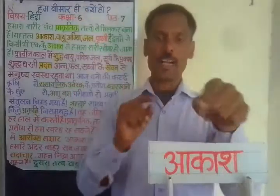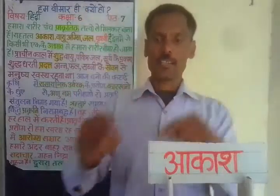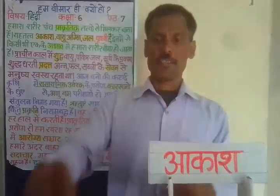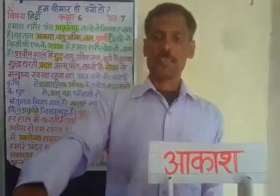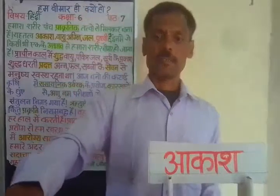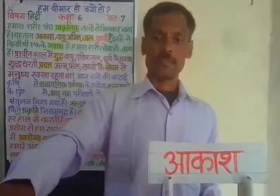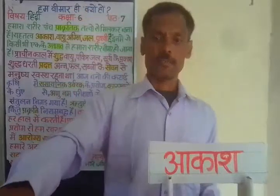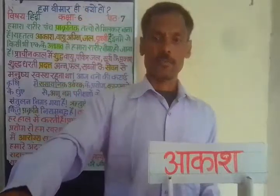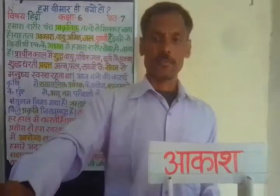आकाश